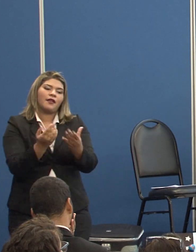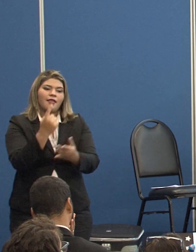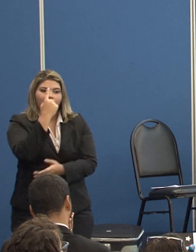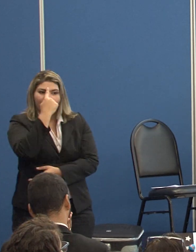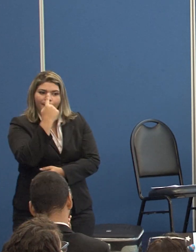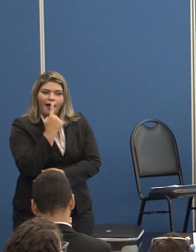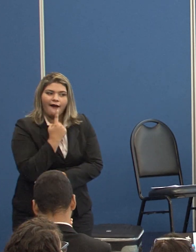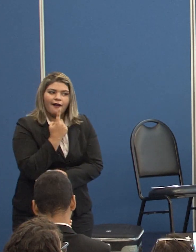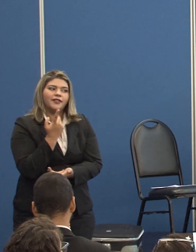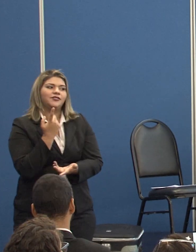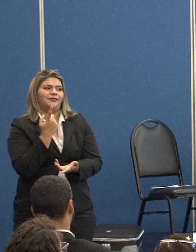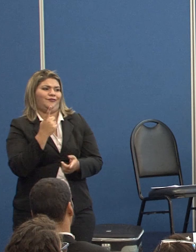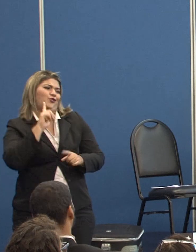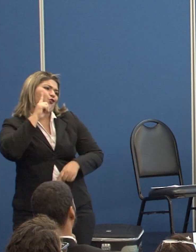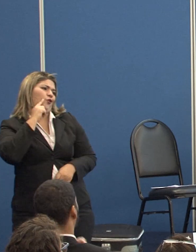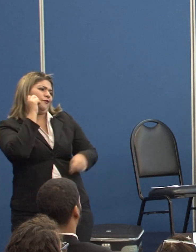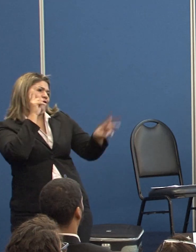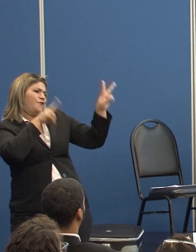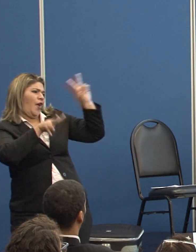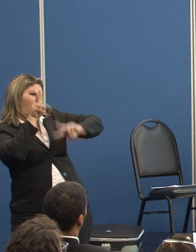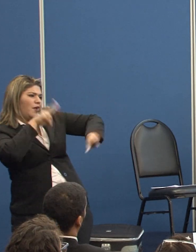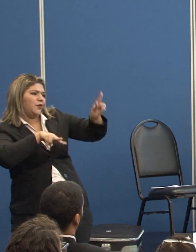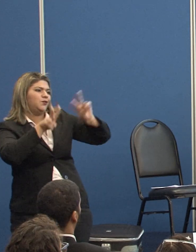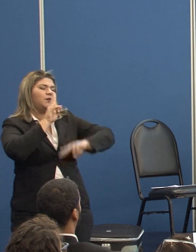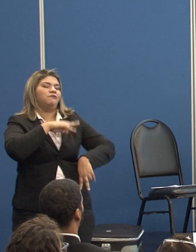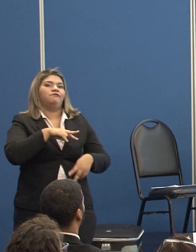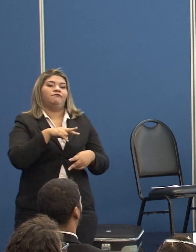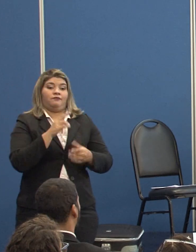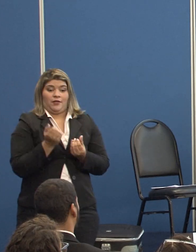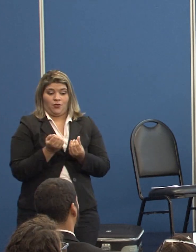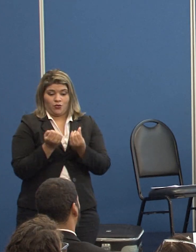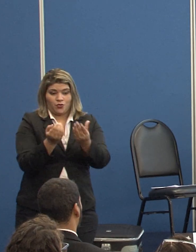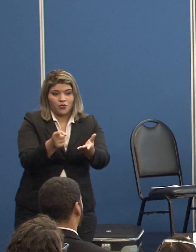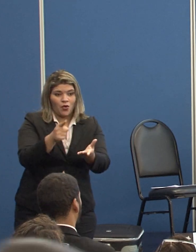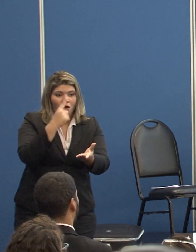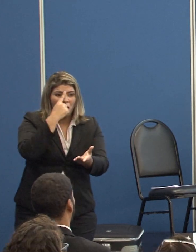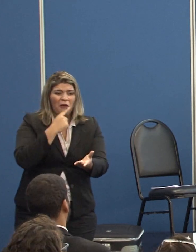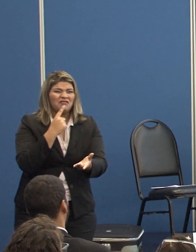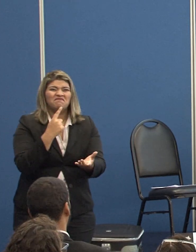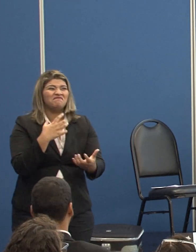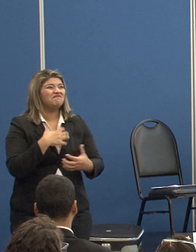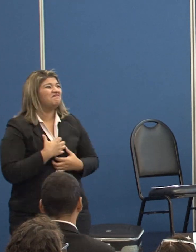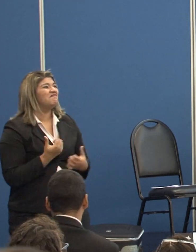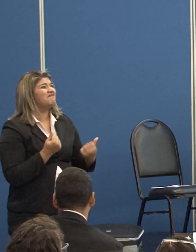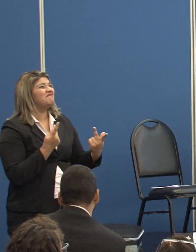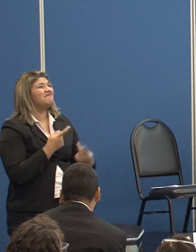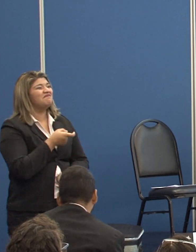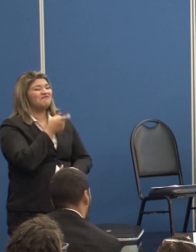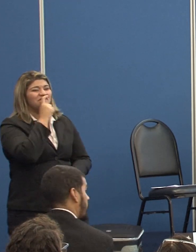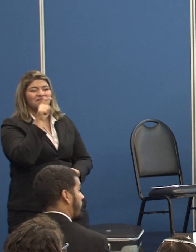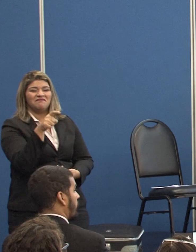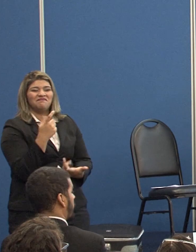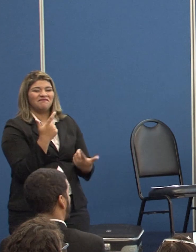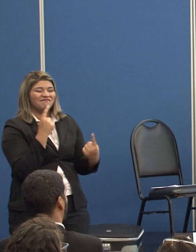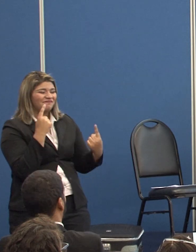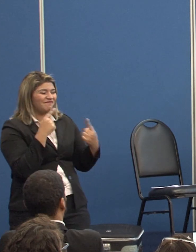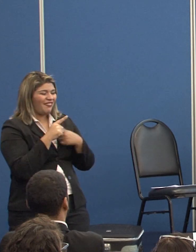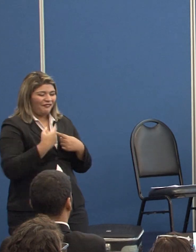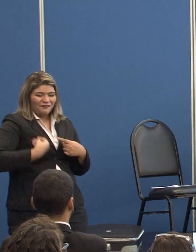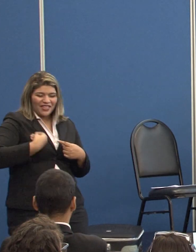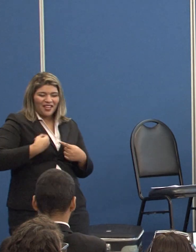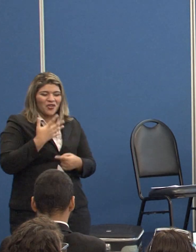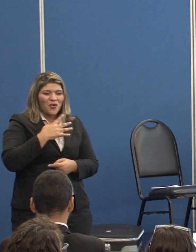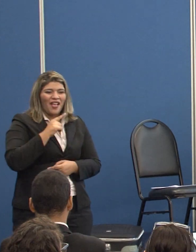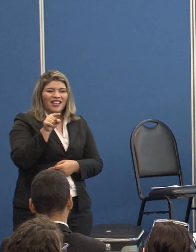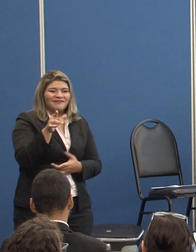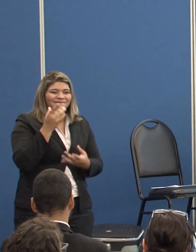surdo é visual, e se eu trago uma imagem, mas aquela imagem não faz o menor sentido, porque aquela imagem não faz parte